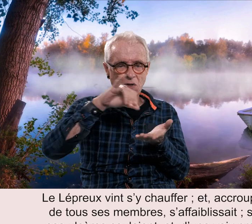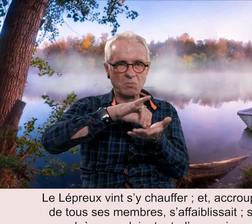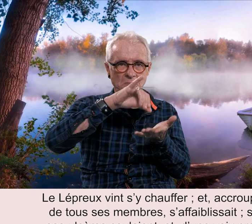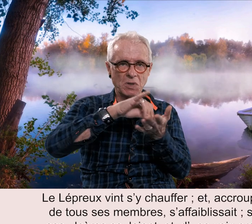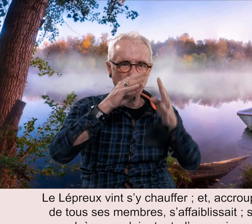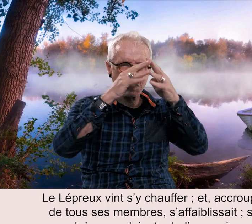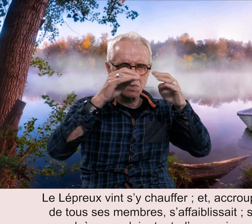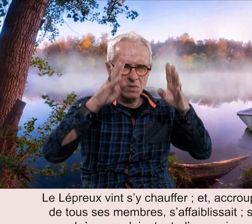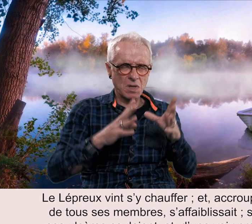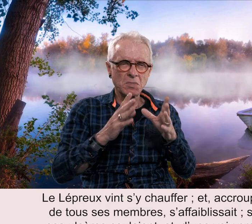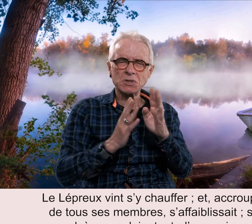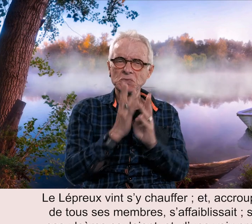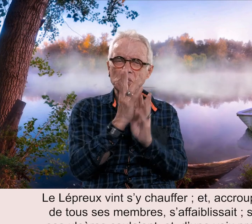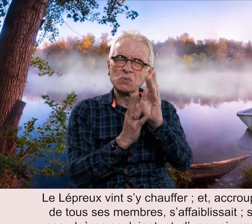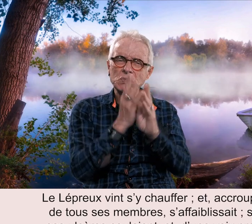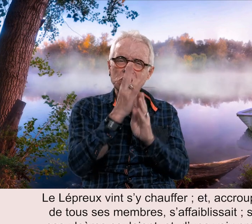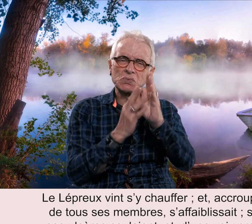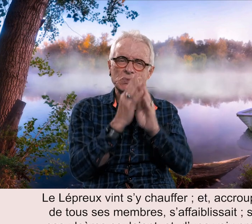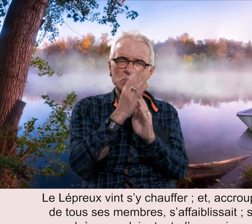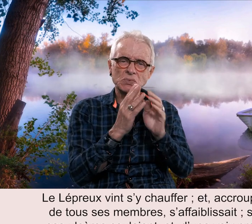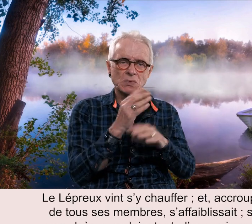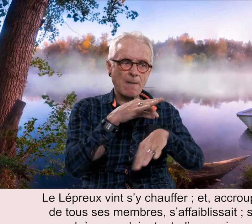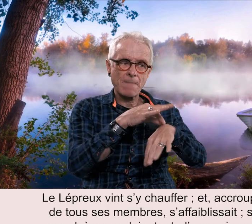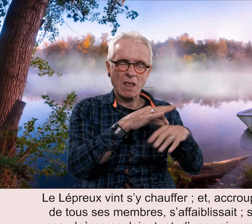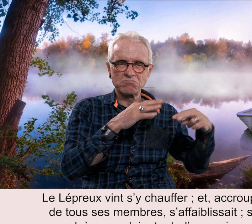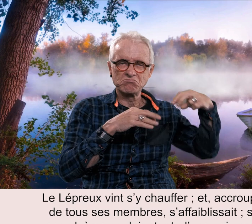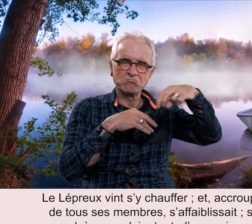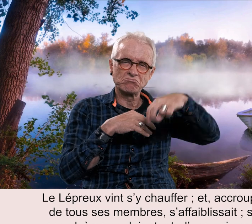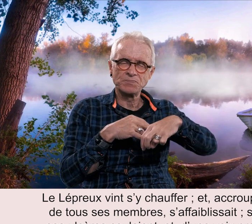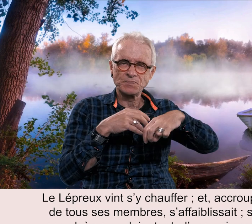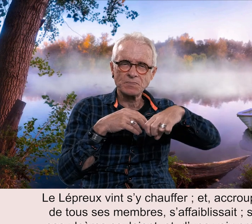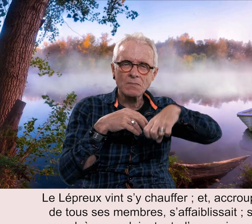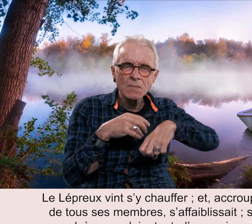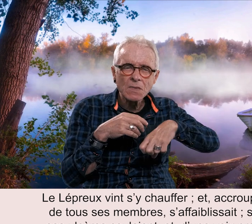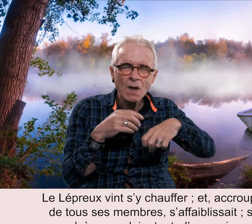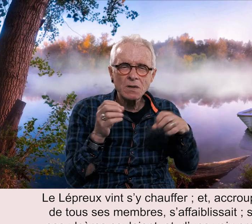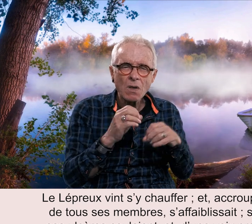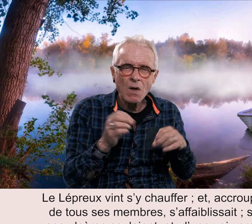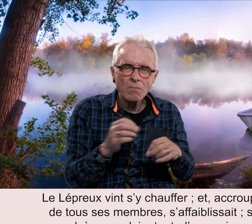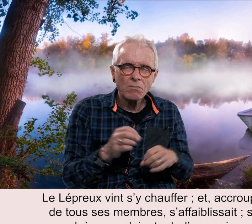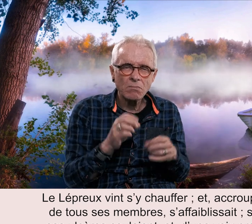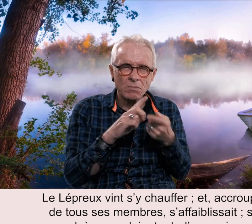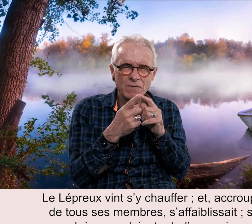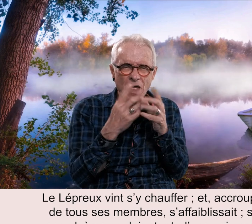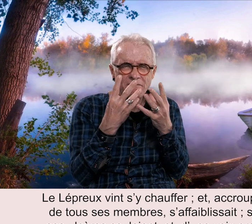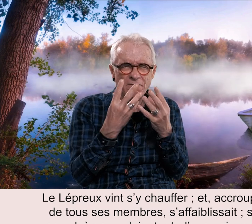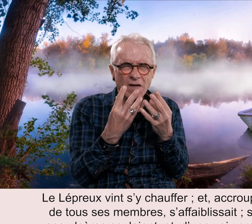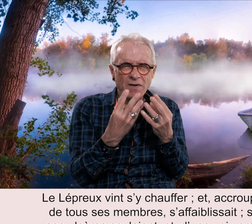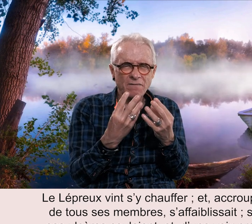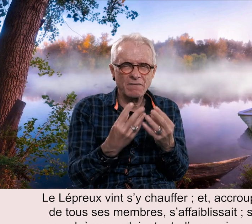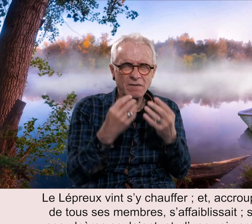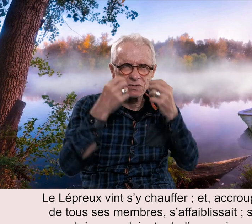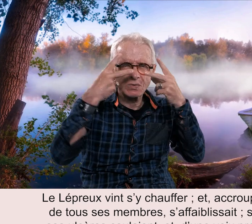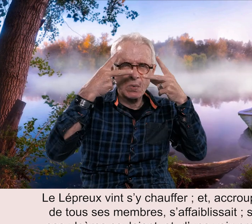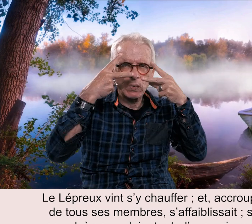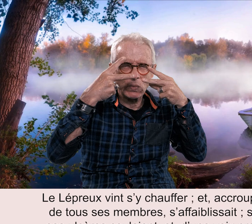Le lépreux vint s'y chauffer et accroupi sur les talons, il tremblait de tous ses membres, s'affaiblissait. Ses yeux ne brillaient